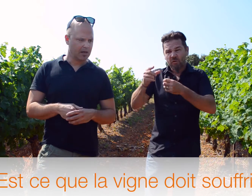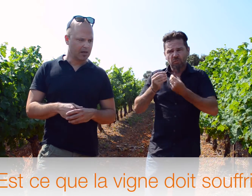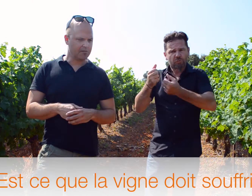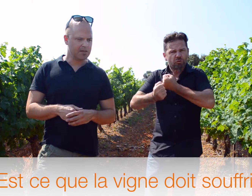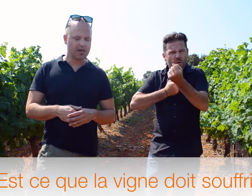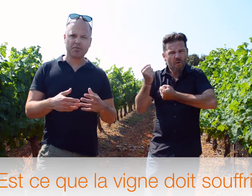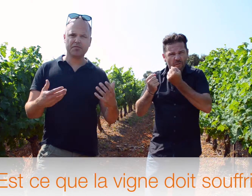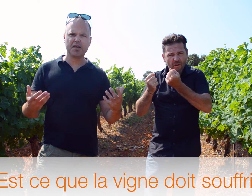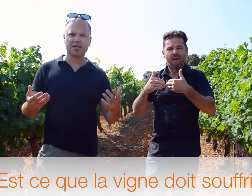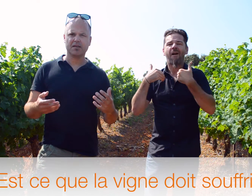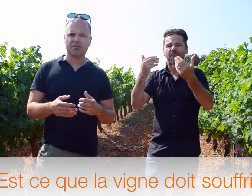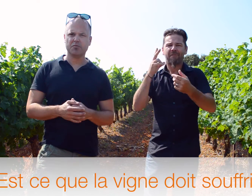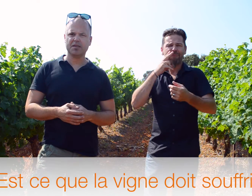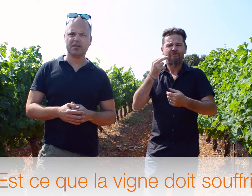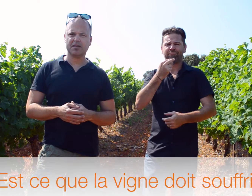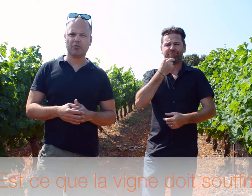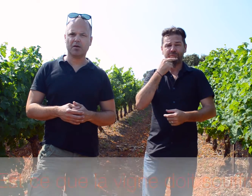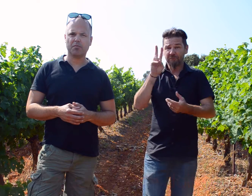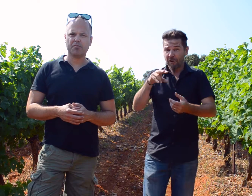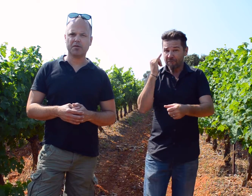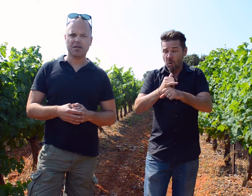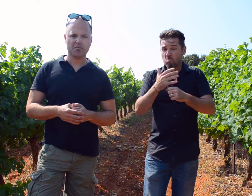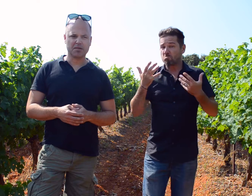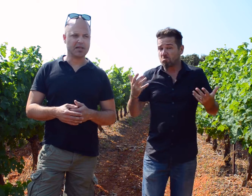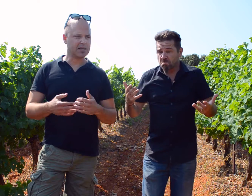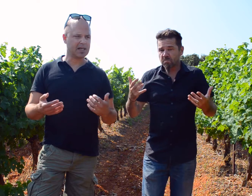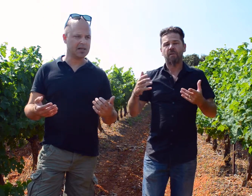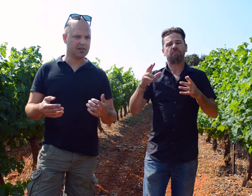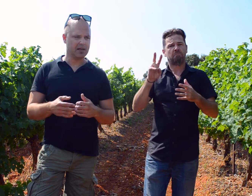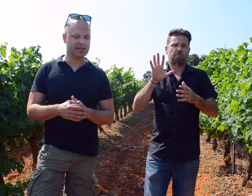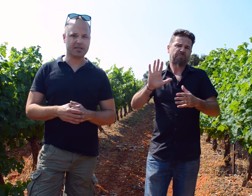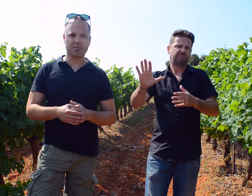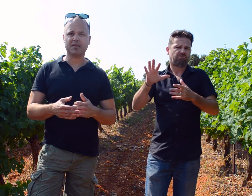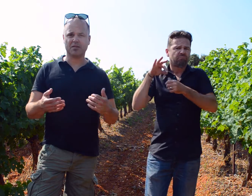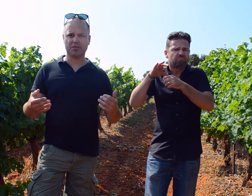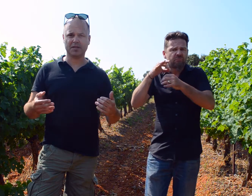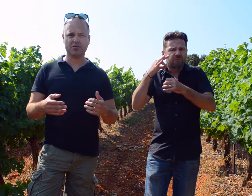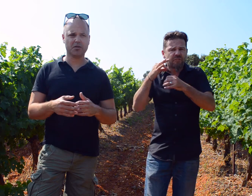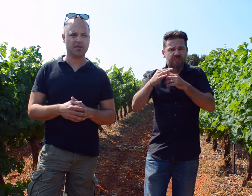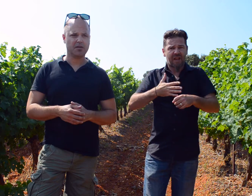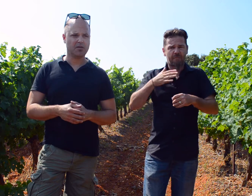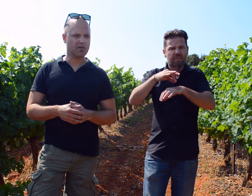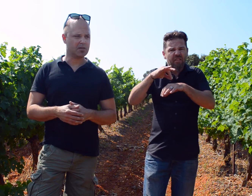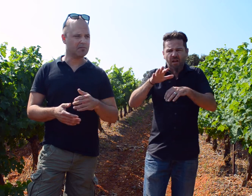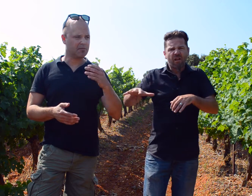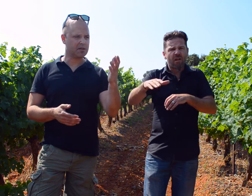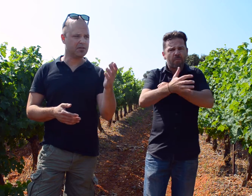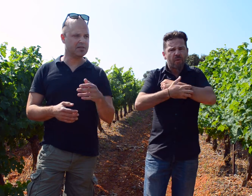La vigne elle préfère pousser dans des terroirs pauvres parce qu'elle craint l'excès par exemple d'azote qui va fragiliser